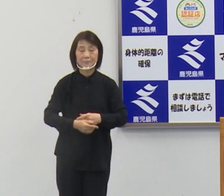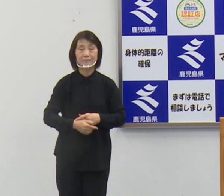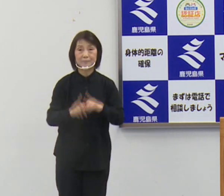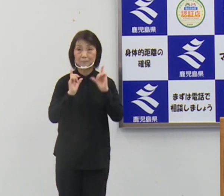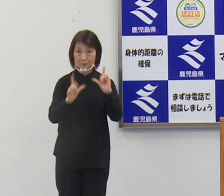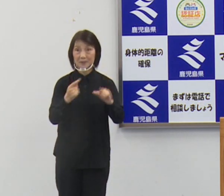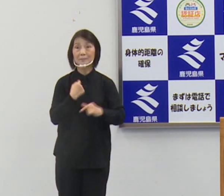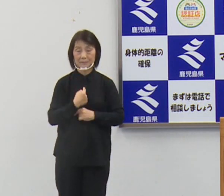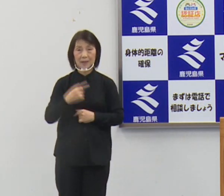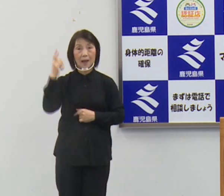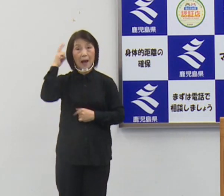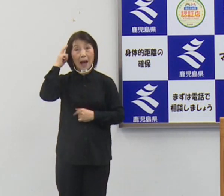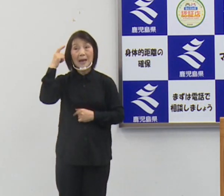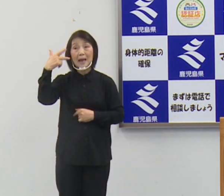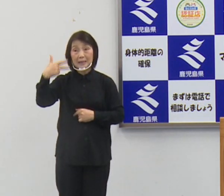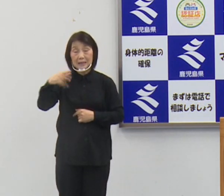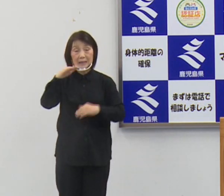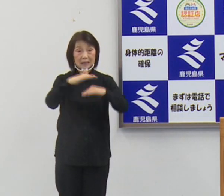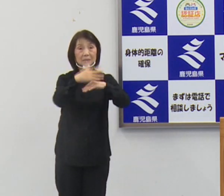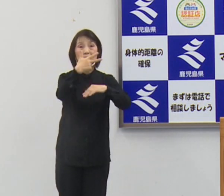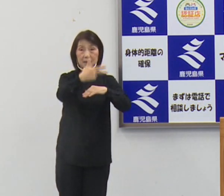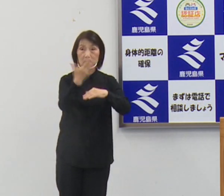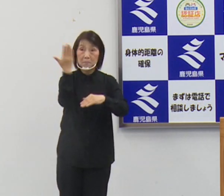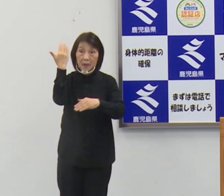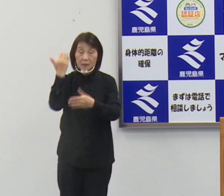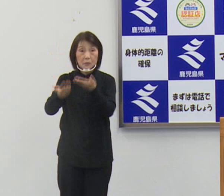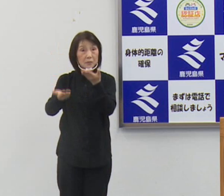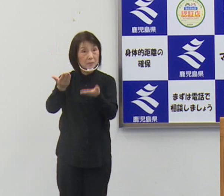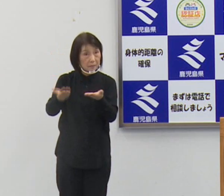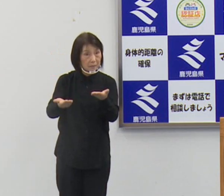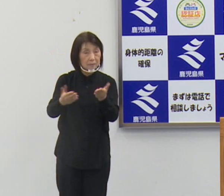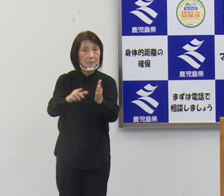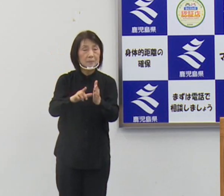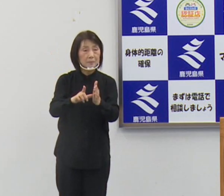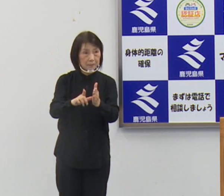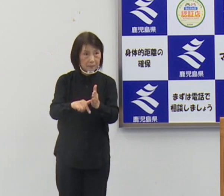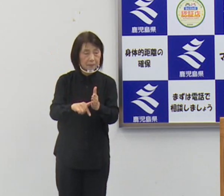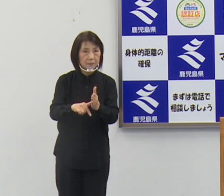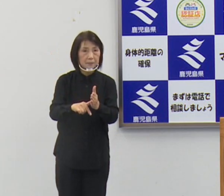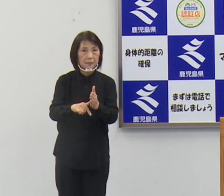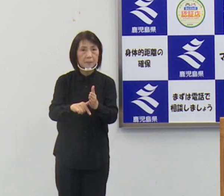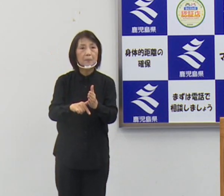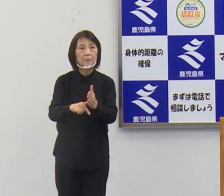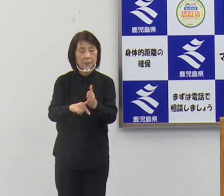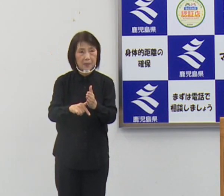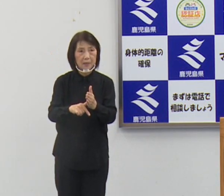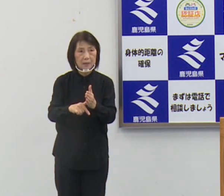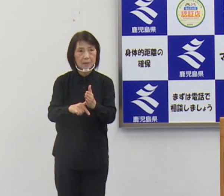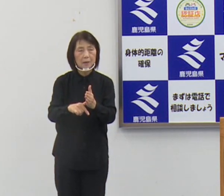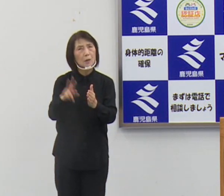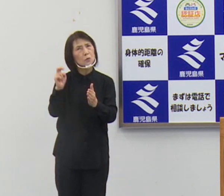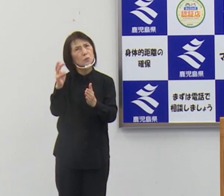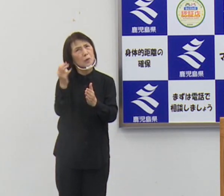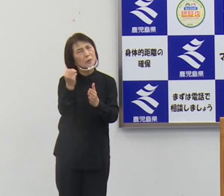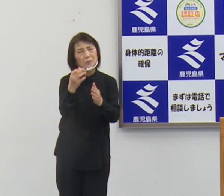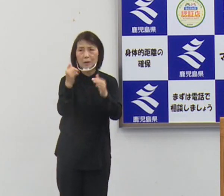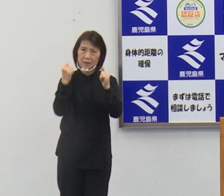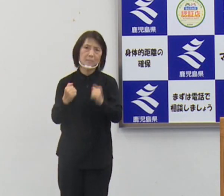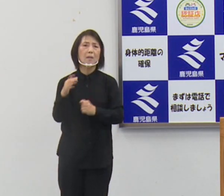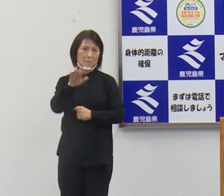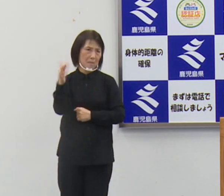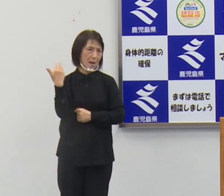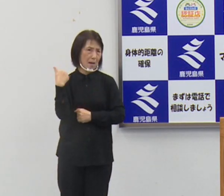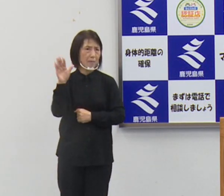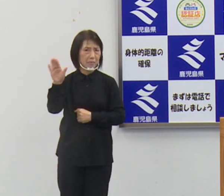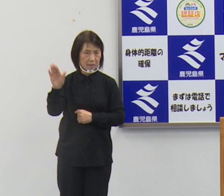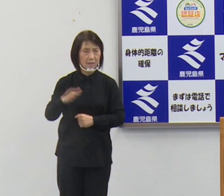か。 アイラ霧島はですね、前回のまん延防止等重点措置を適用するときには、まあ、数十人単位、40人とかぐらいの